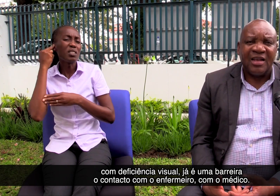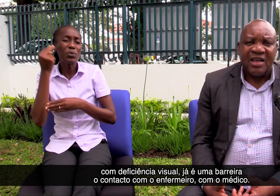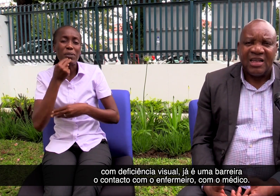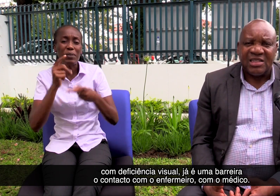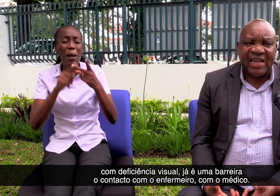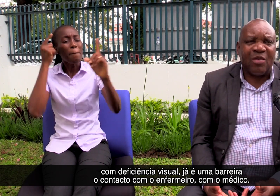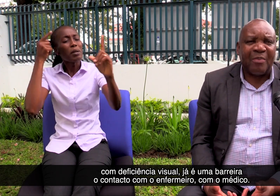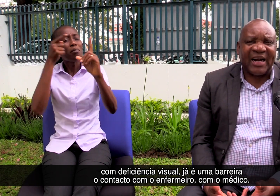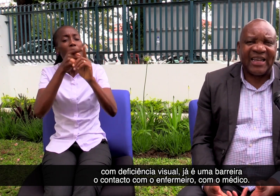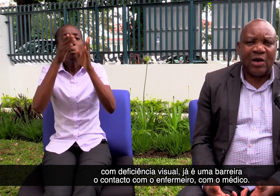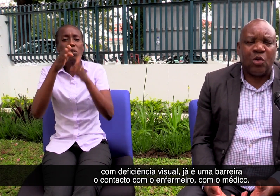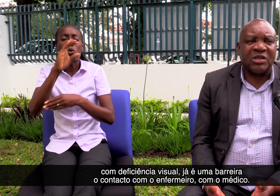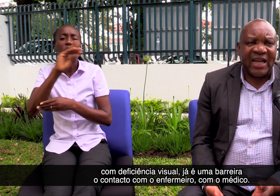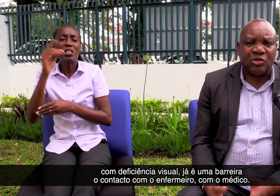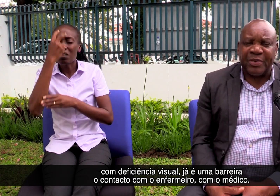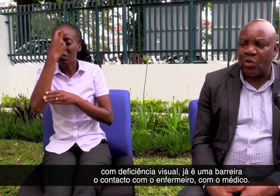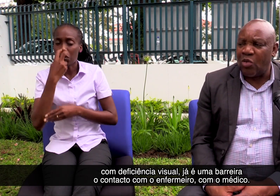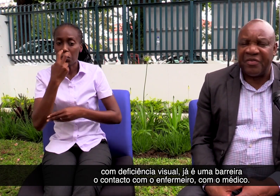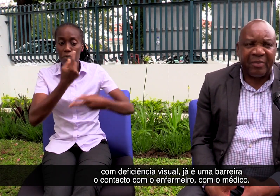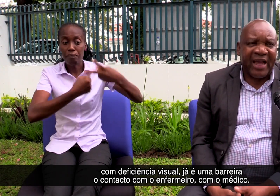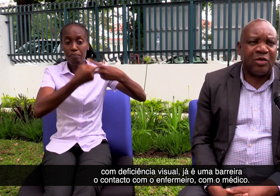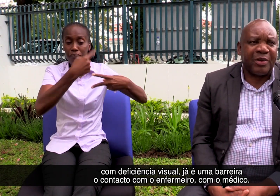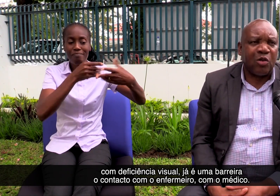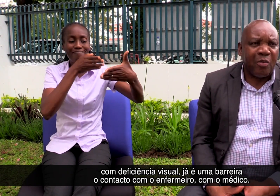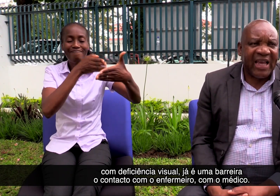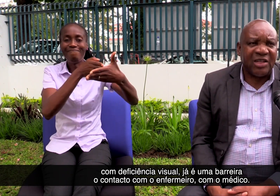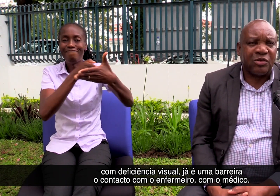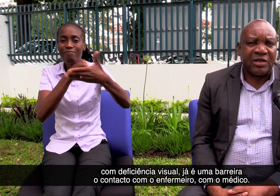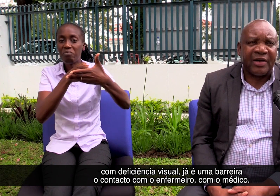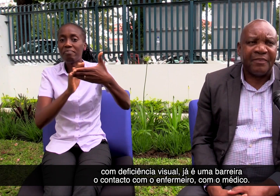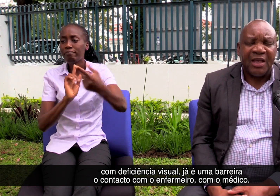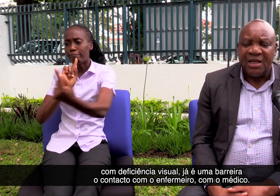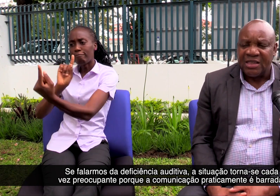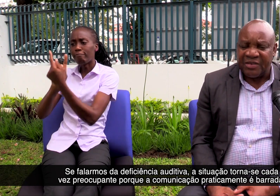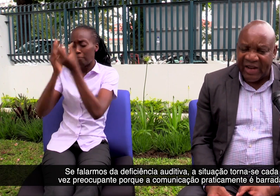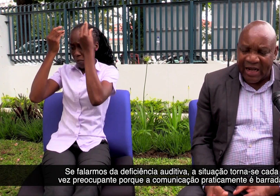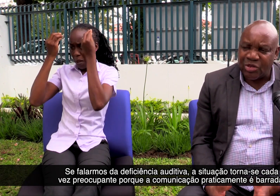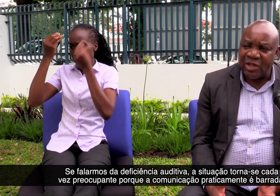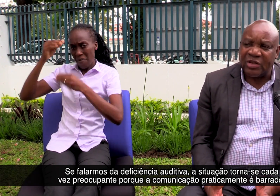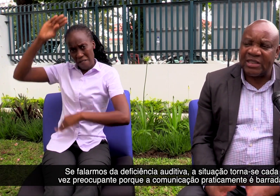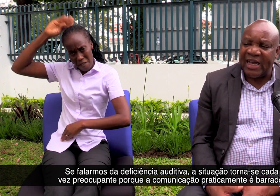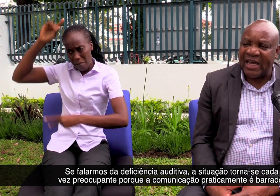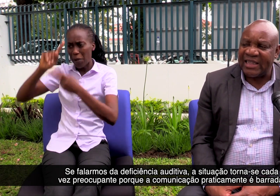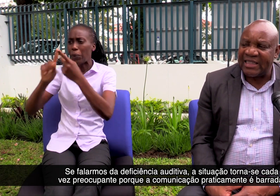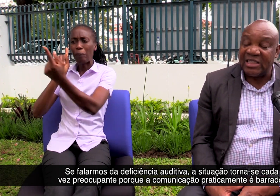visual, já é uma barreira o contacto para com o enfermeiro, para com o médico, não é? Se falarmos